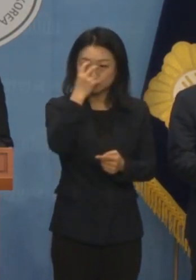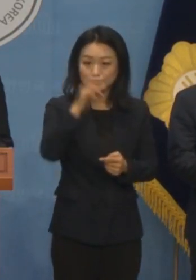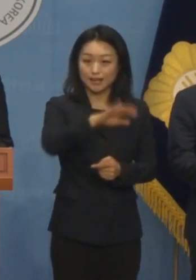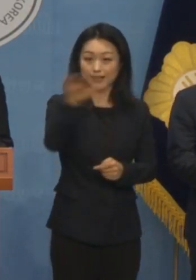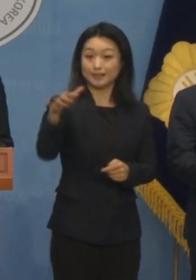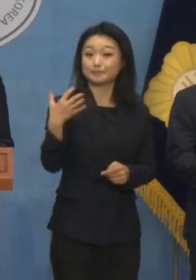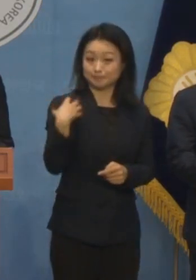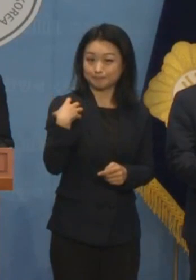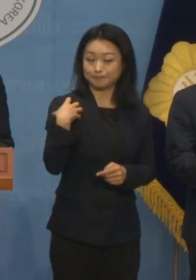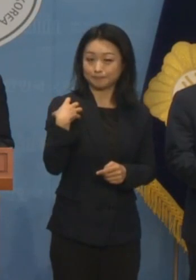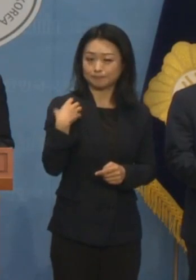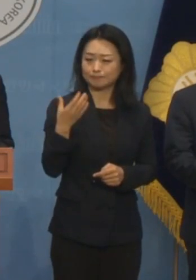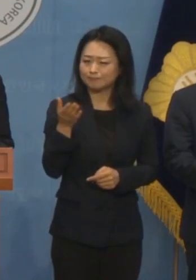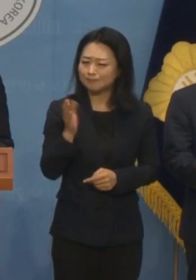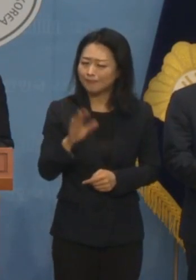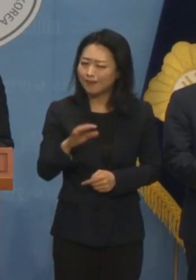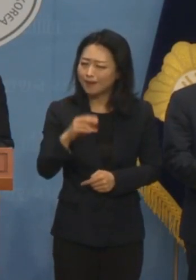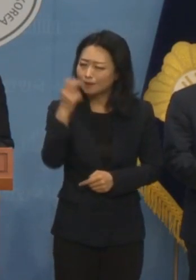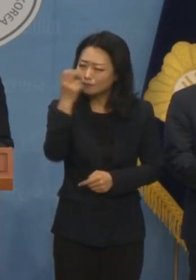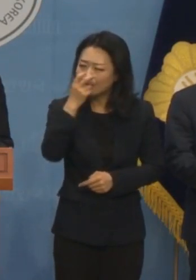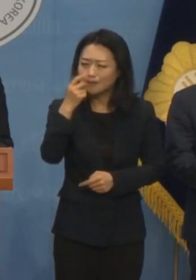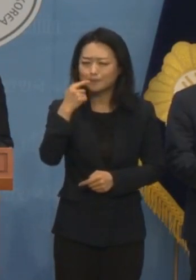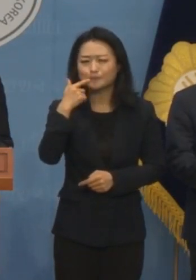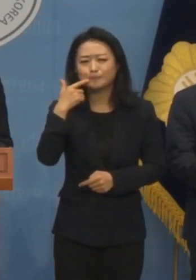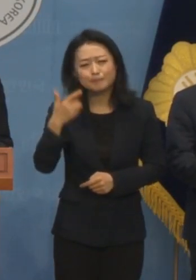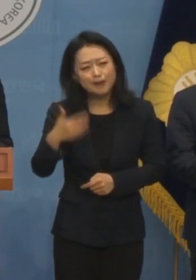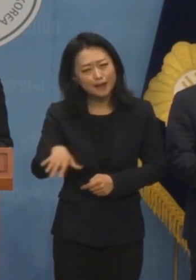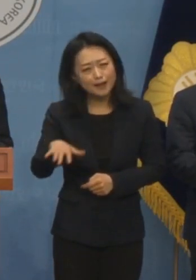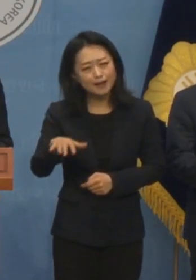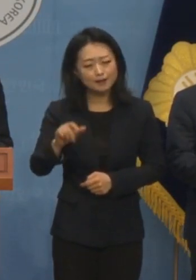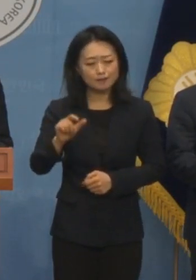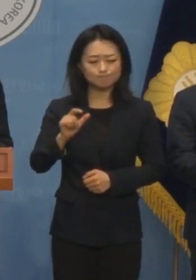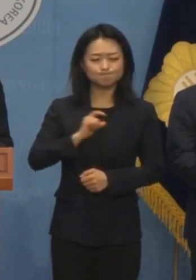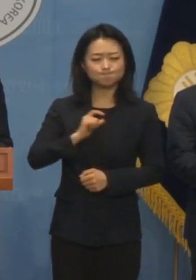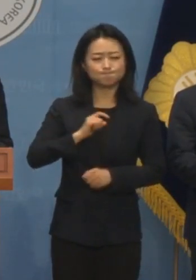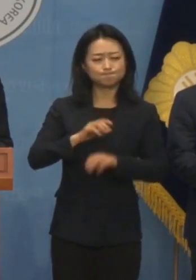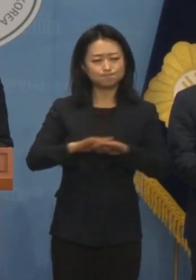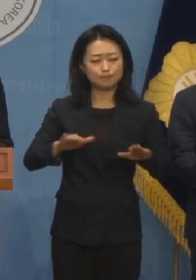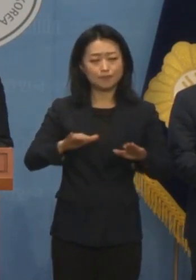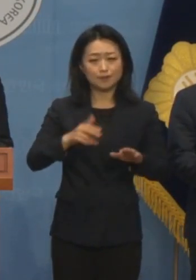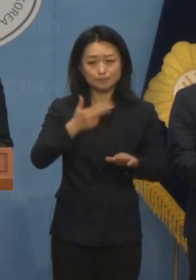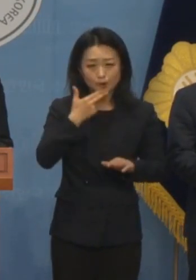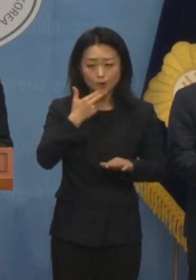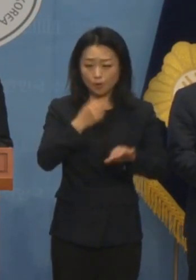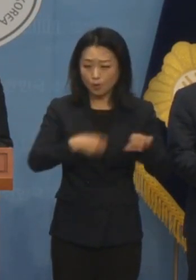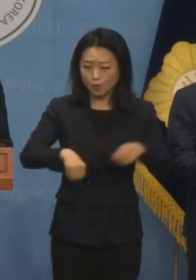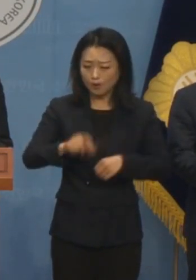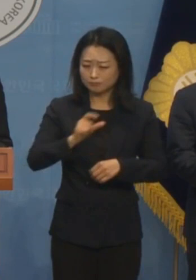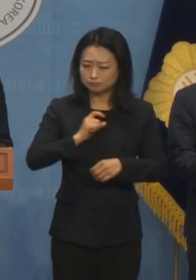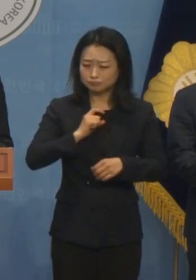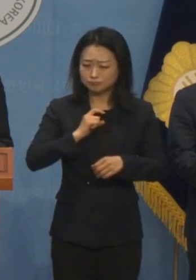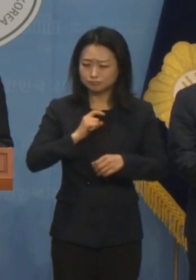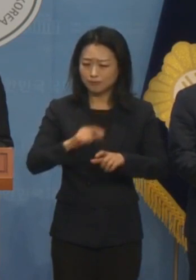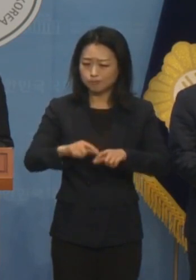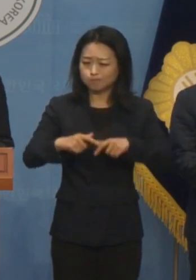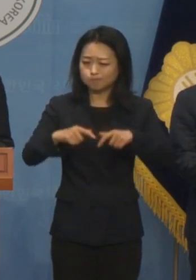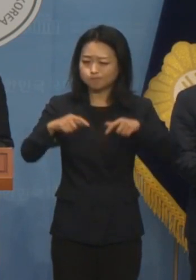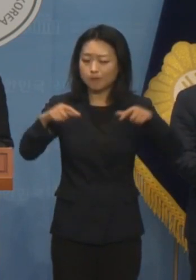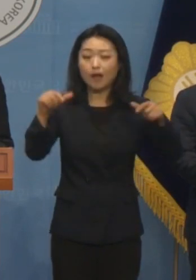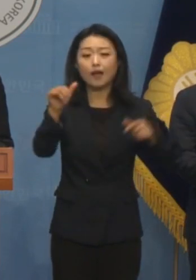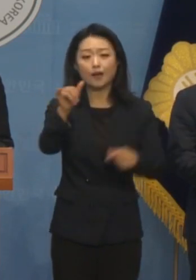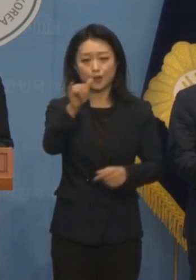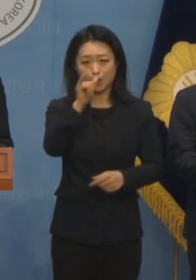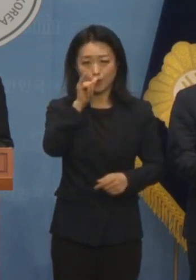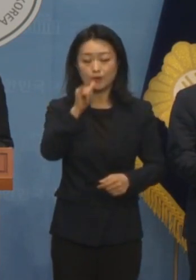대하여 석연치 않은 태도를 이어오면서 의혹을 해소하는 것이 아니라 오히려 키우고 있다는 지적이